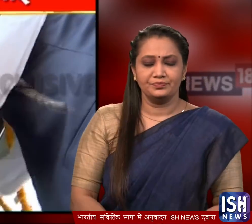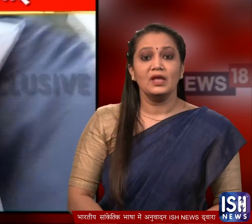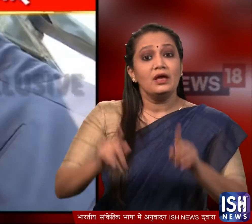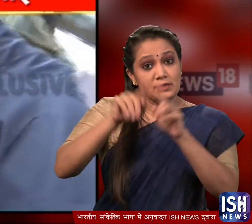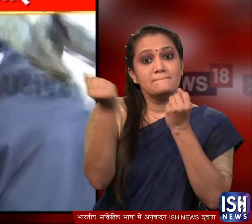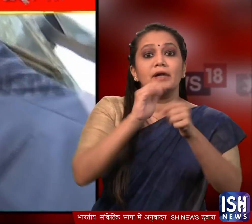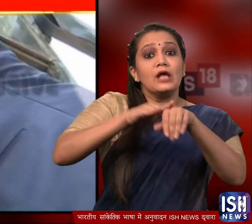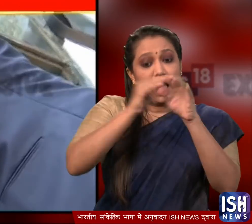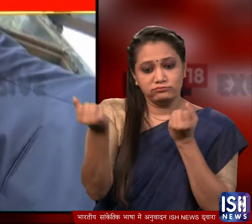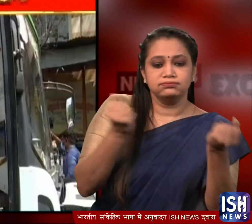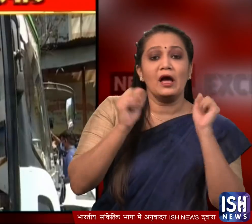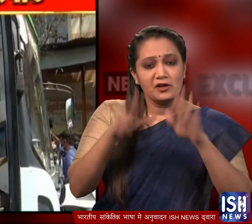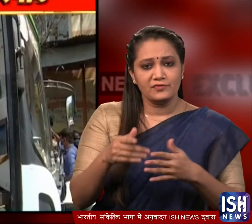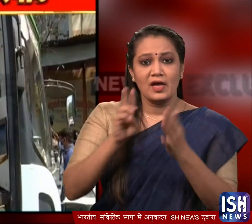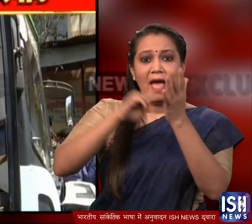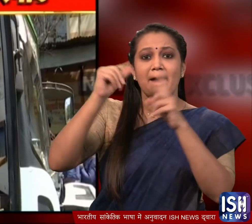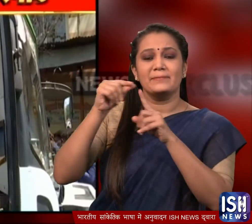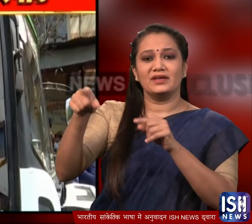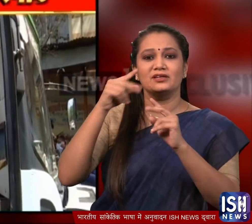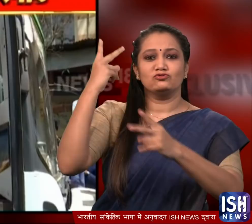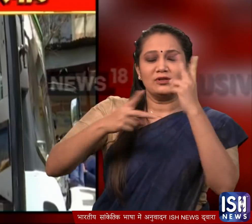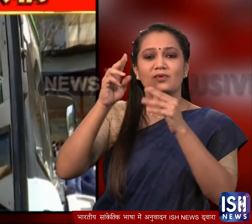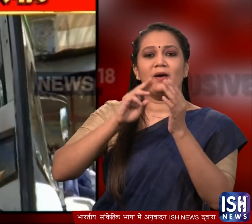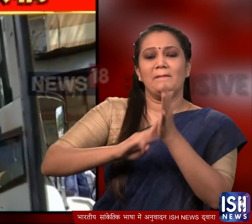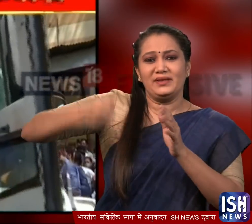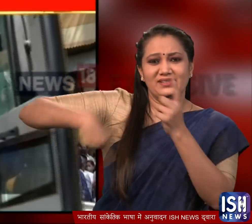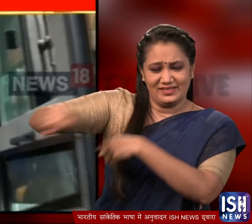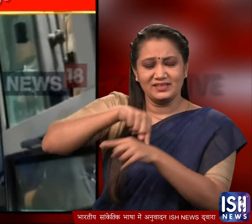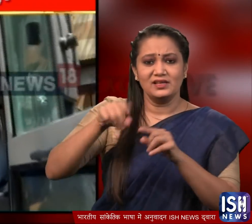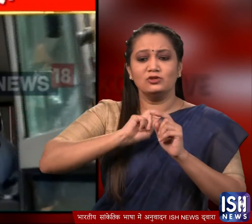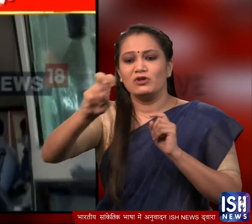कुछ बसों के ड्राइवर भी शामिल थे। मध्य प्रदेश के परिवहन मंत्री